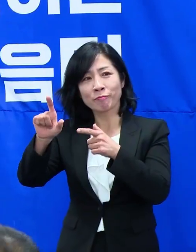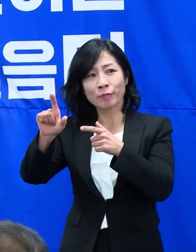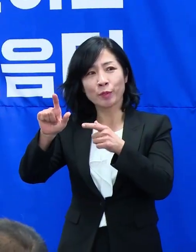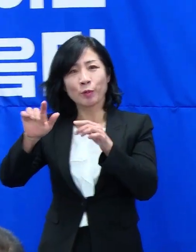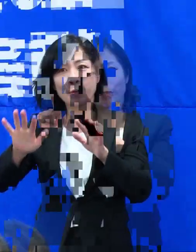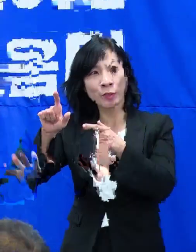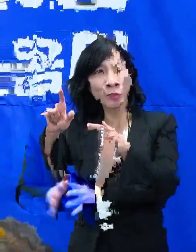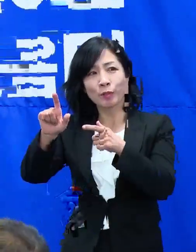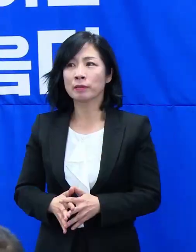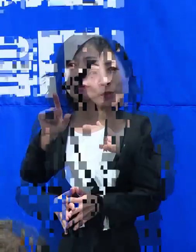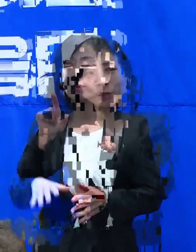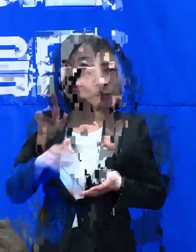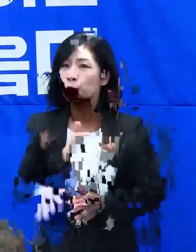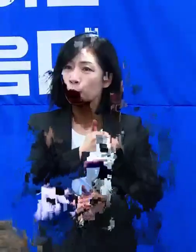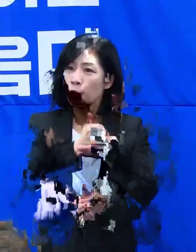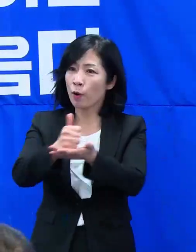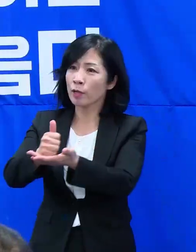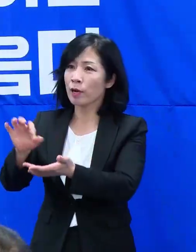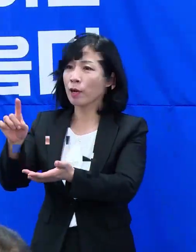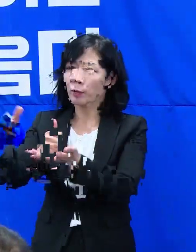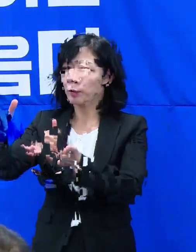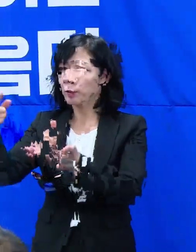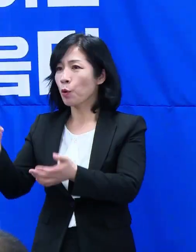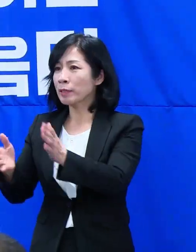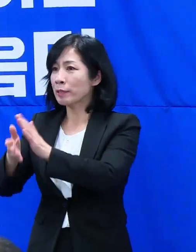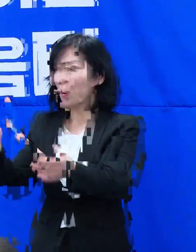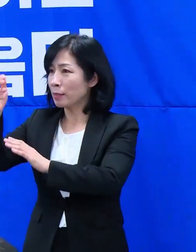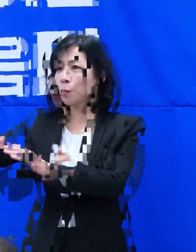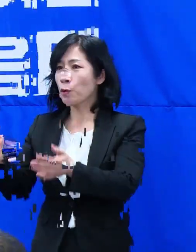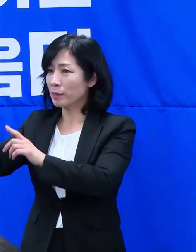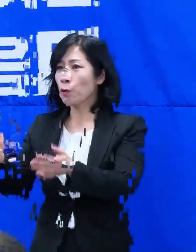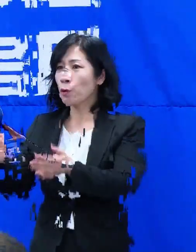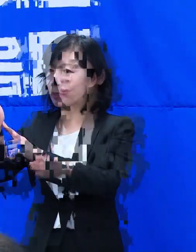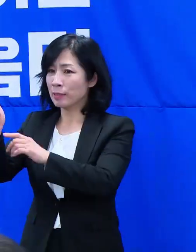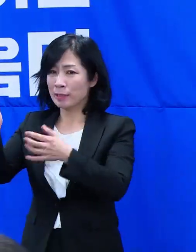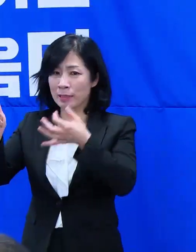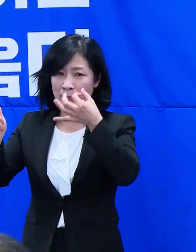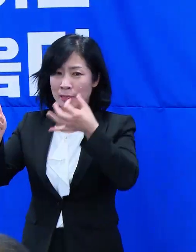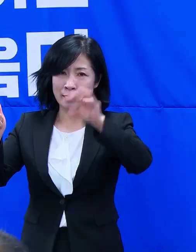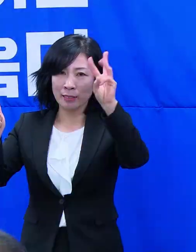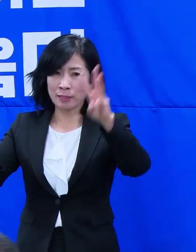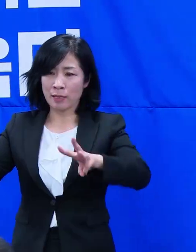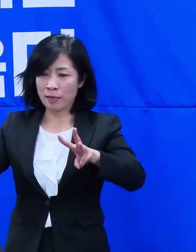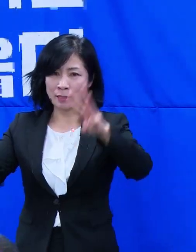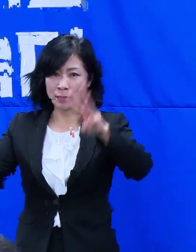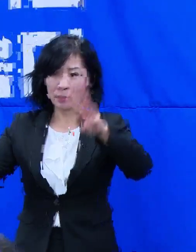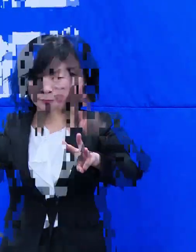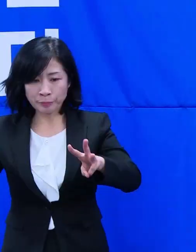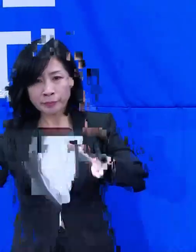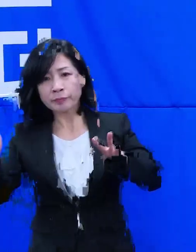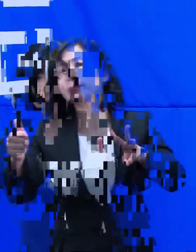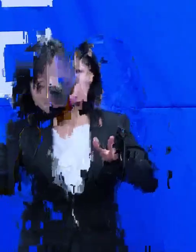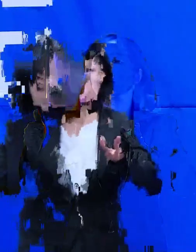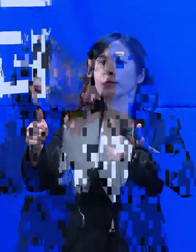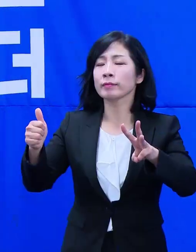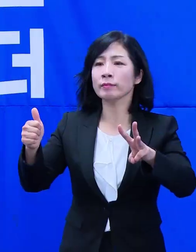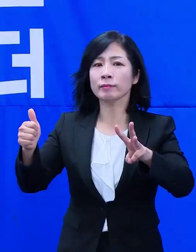때 우리 그 존경하는 조병돈 선배님께서 예, 우리 이천 관내에는 421개의 마을이